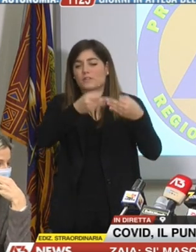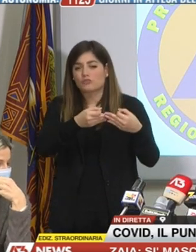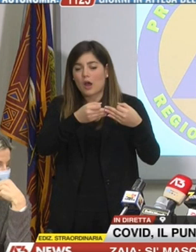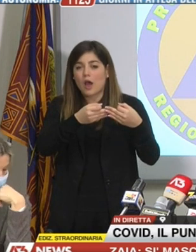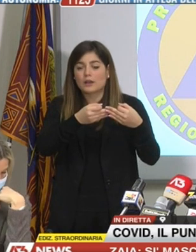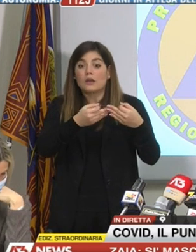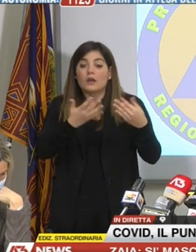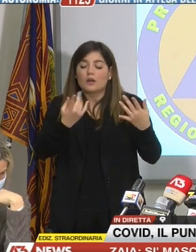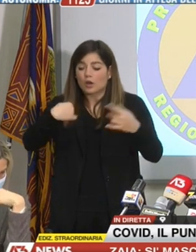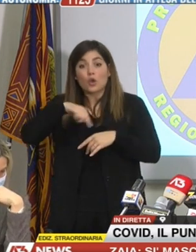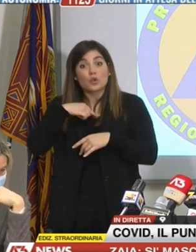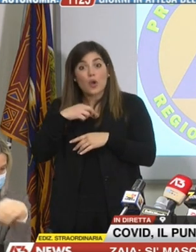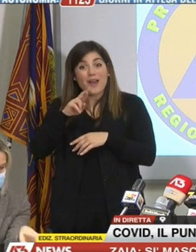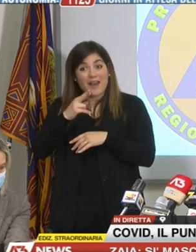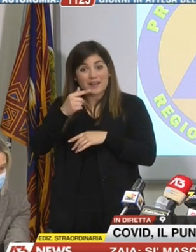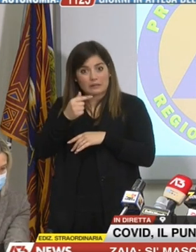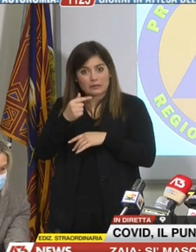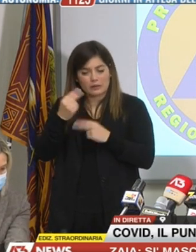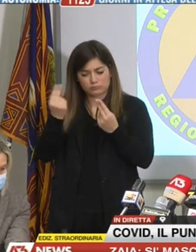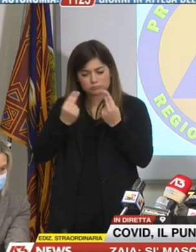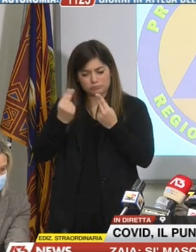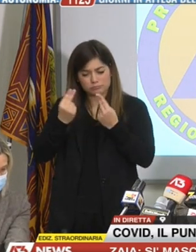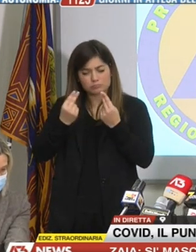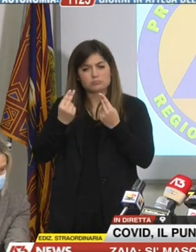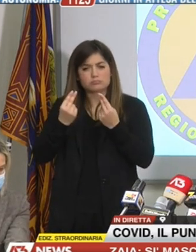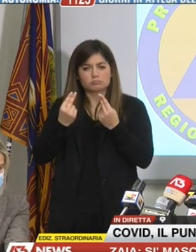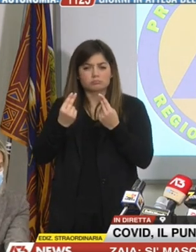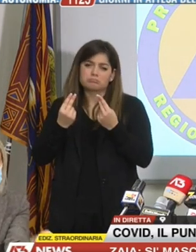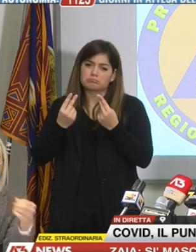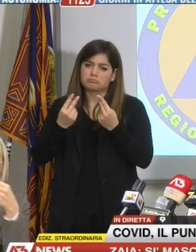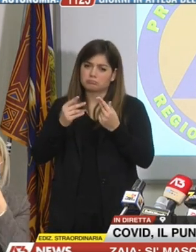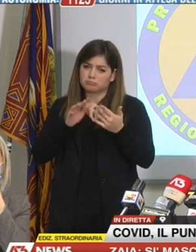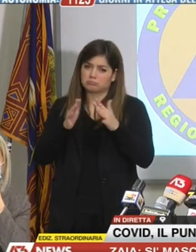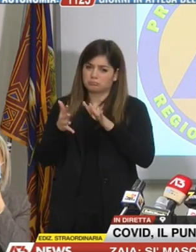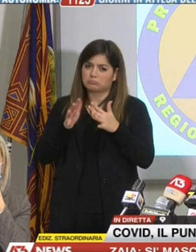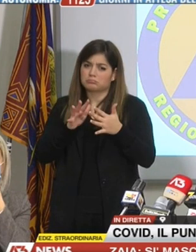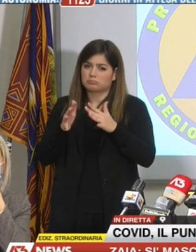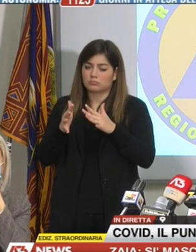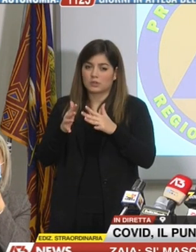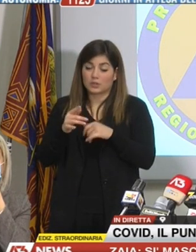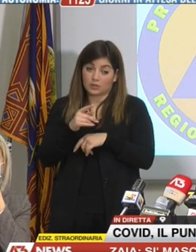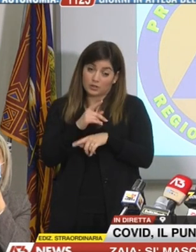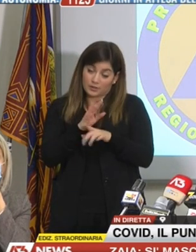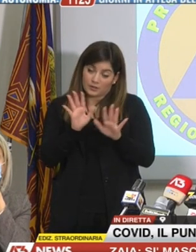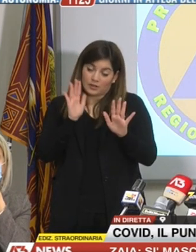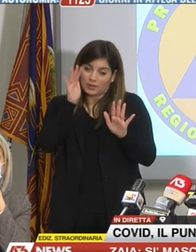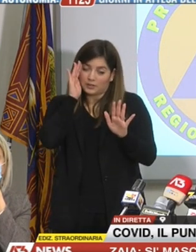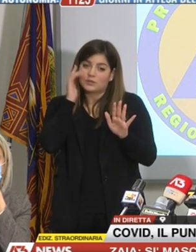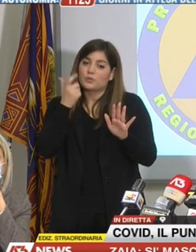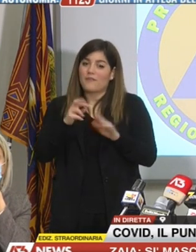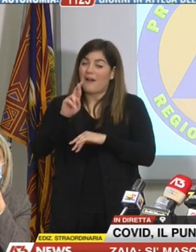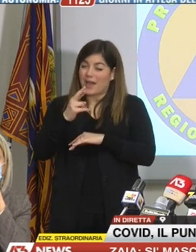sia di un RT che comunque sia anche sensibilmente calato. Guardate, l'RT è una roba infernale, perché poi